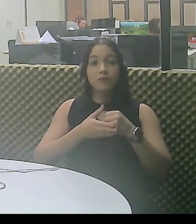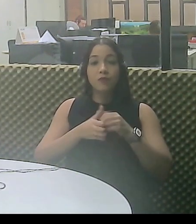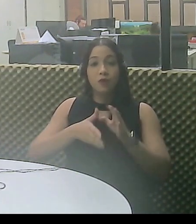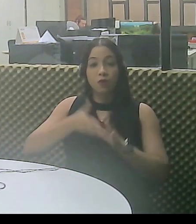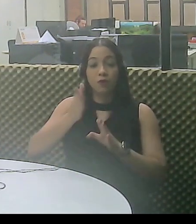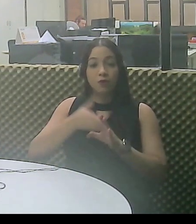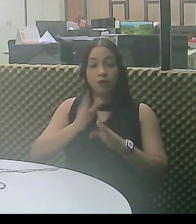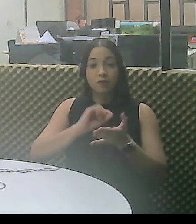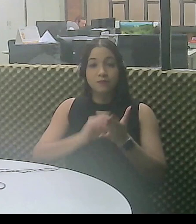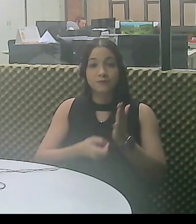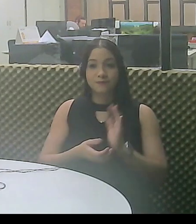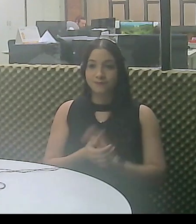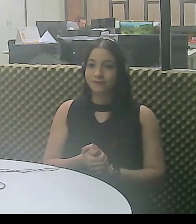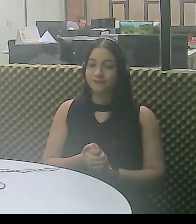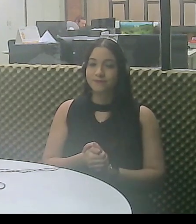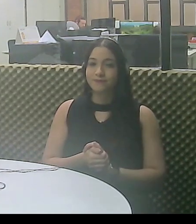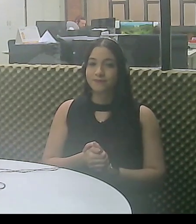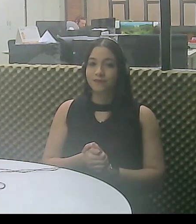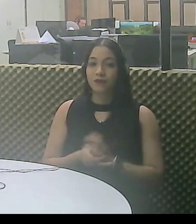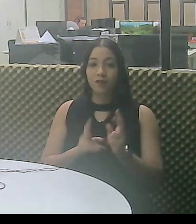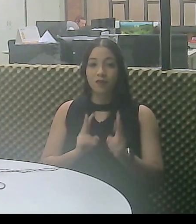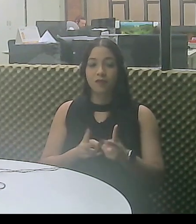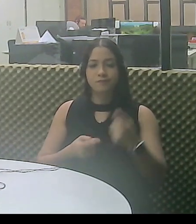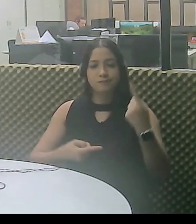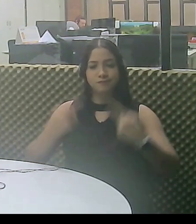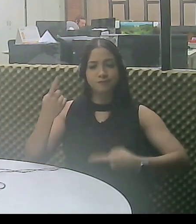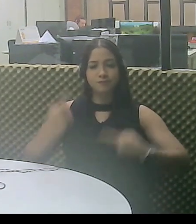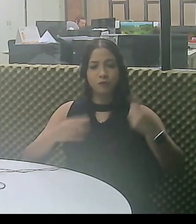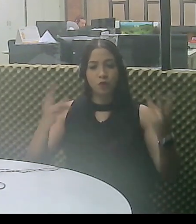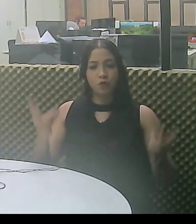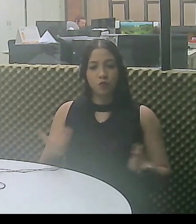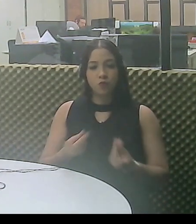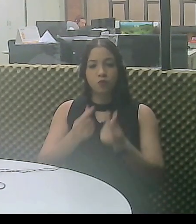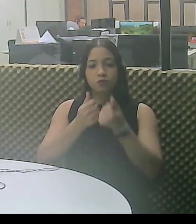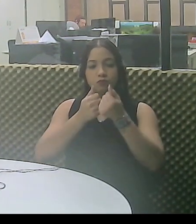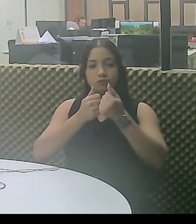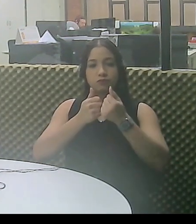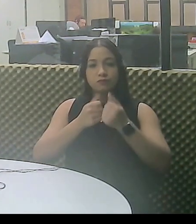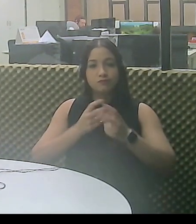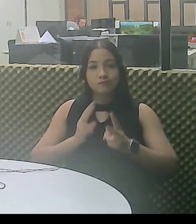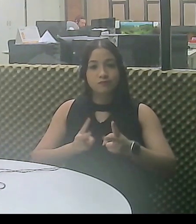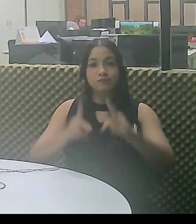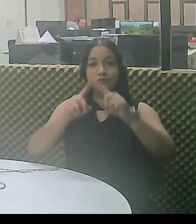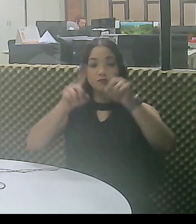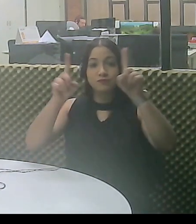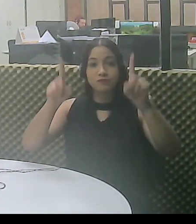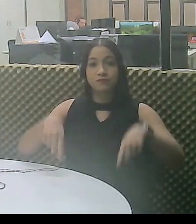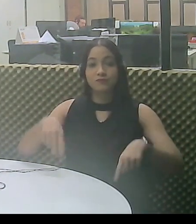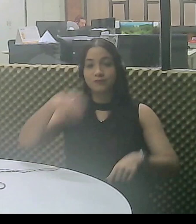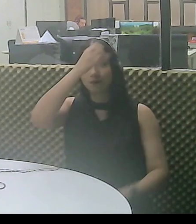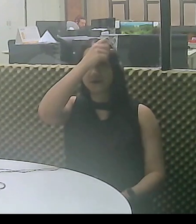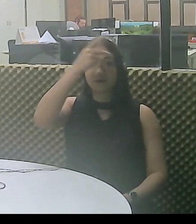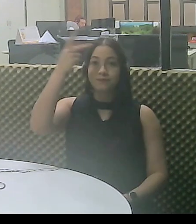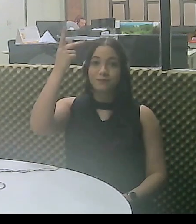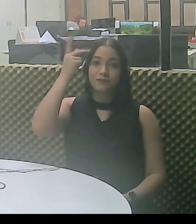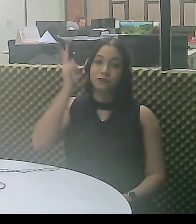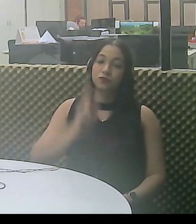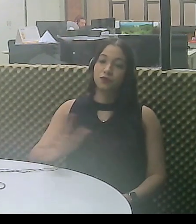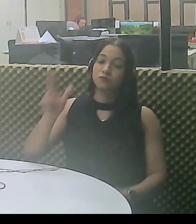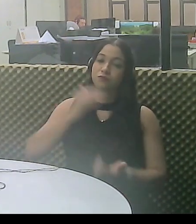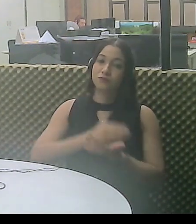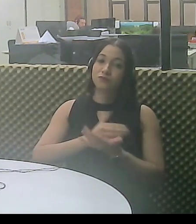contratação mantendo uma política de qualificação constante de seus servidores a Prefeitura de Uberlândia